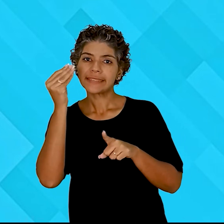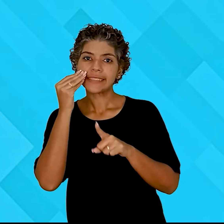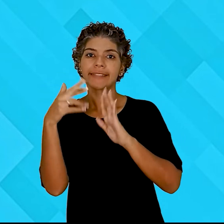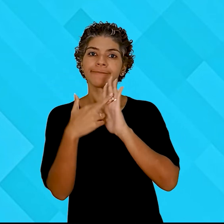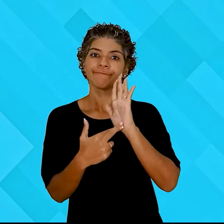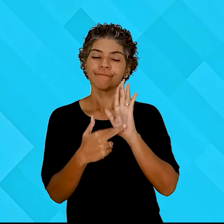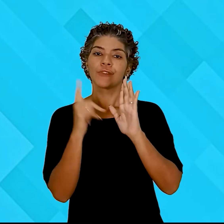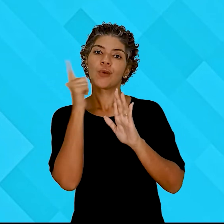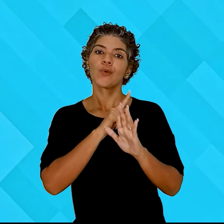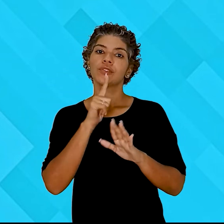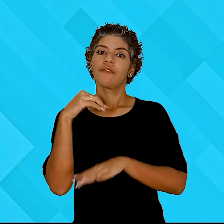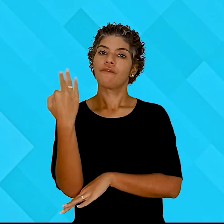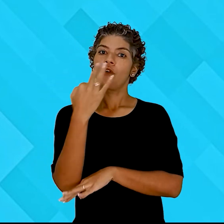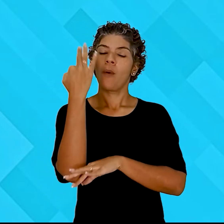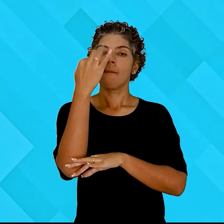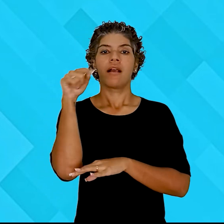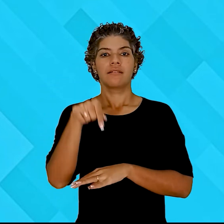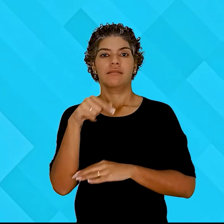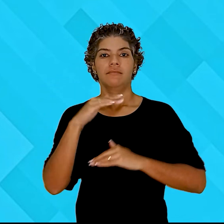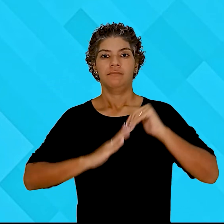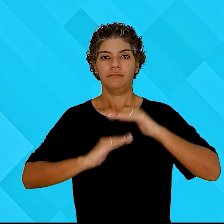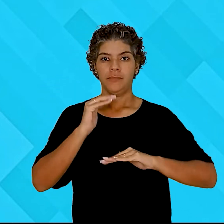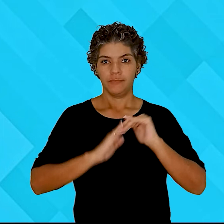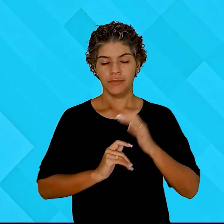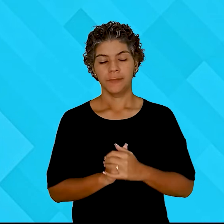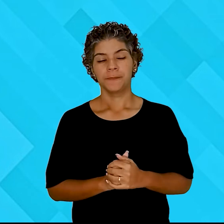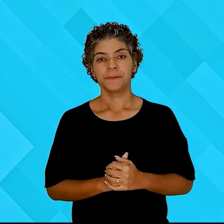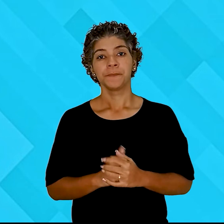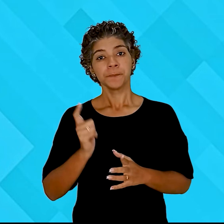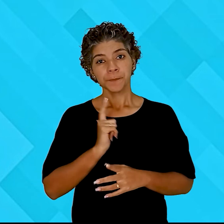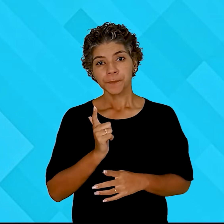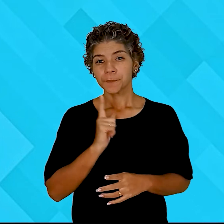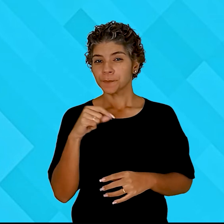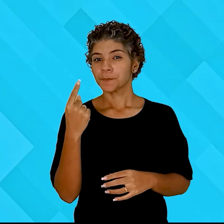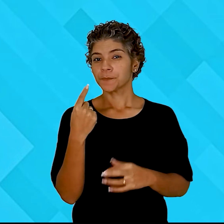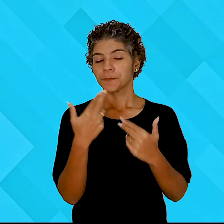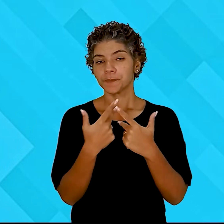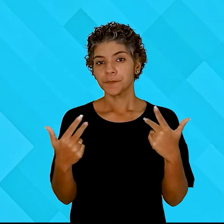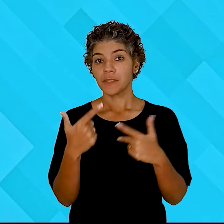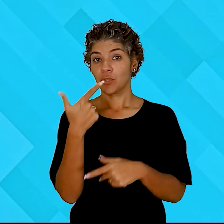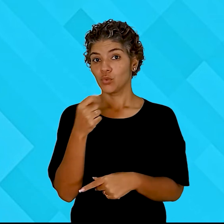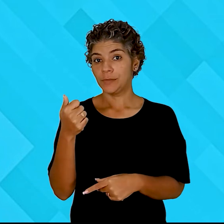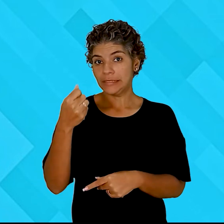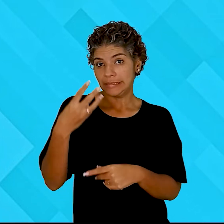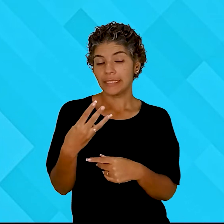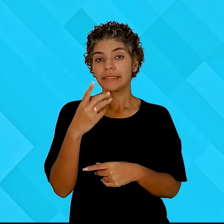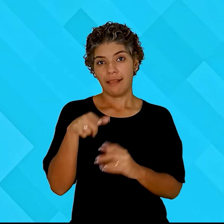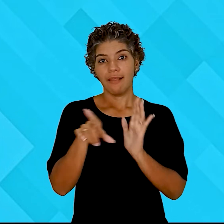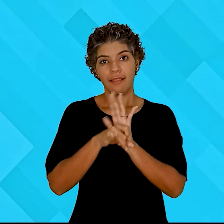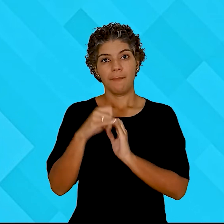profissão de produtor cultural ao longo desse período. Uma que se tornou bem importante é a de 2013, e é muito interessante